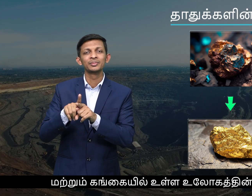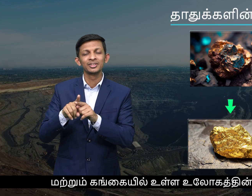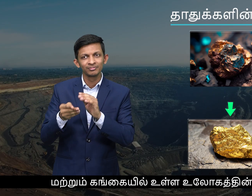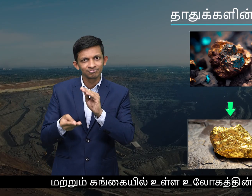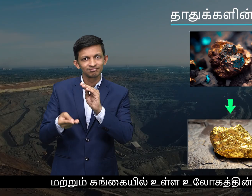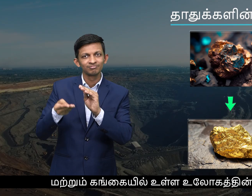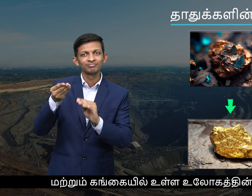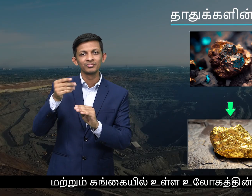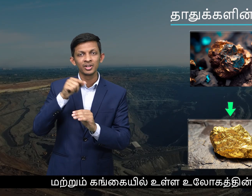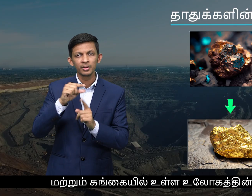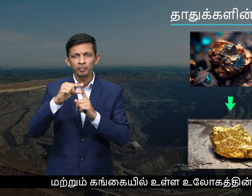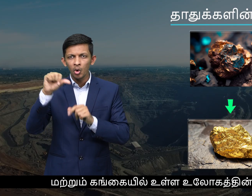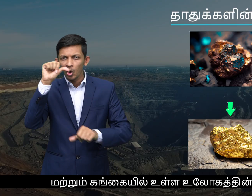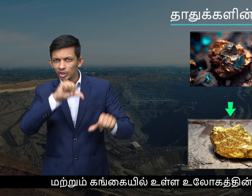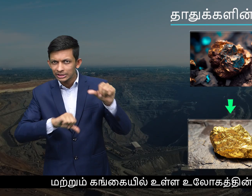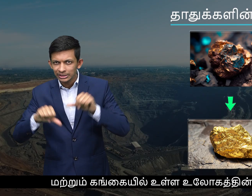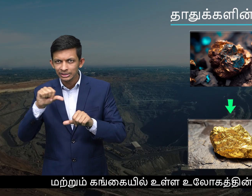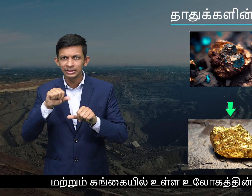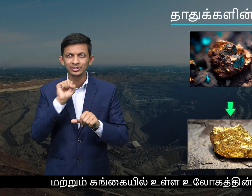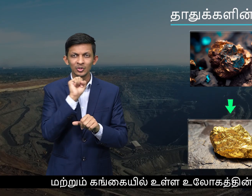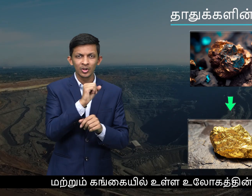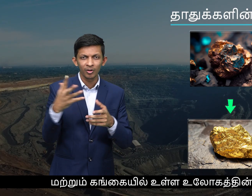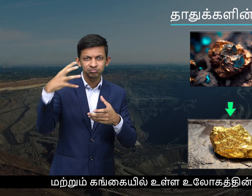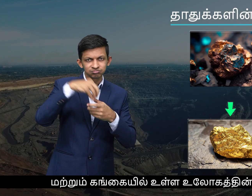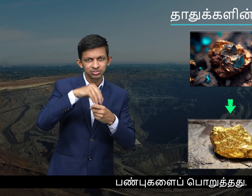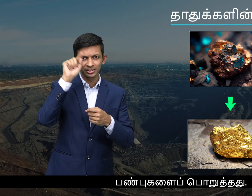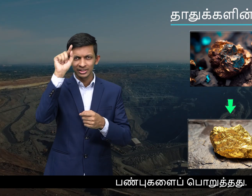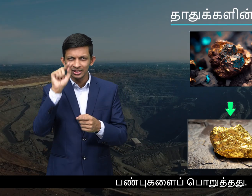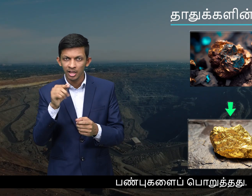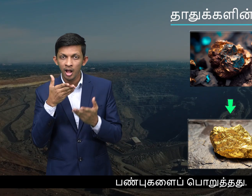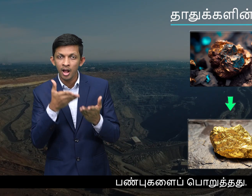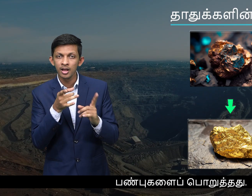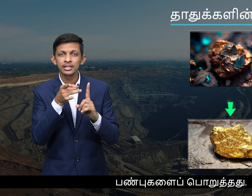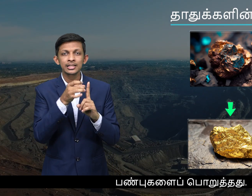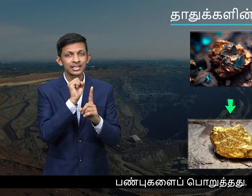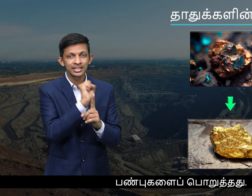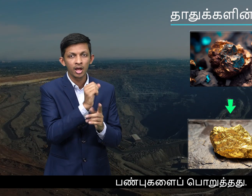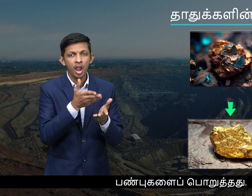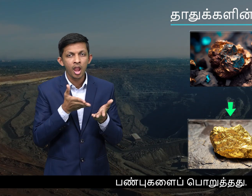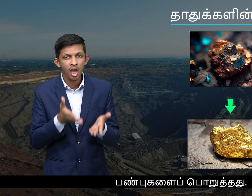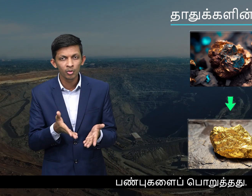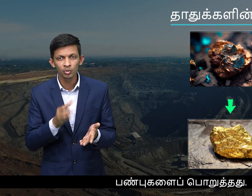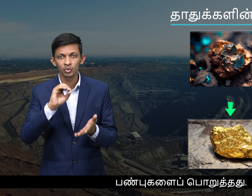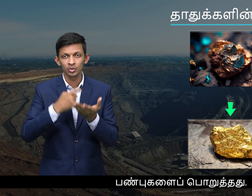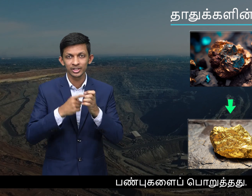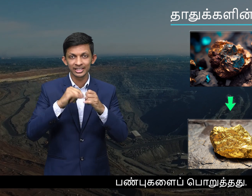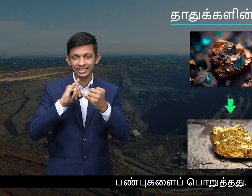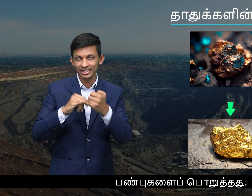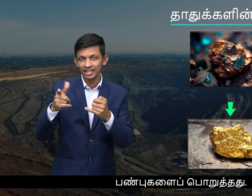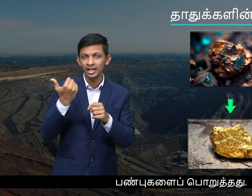மற்றும் கனிம கழிவில் உள்ள உலோகத்தின் இயற்பியல் பண்புகளை பொறுத்தது.